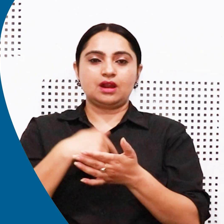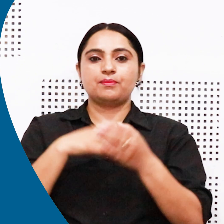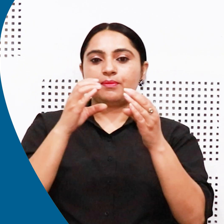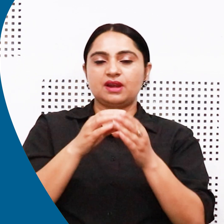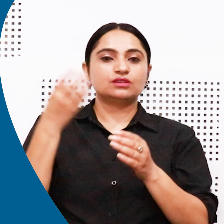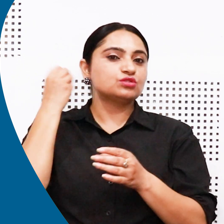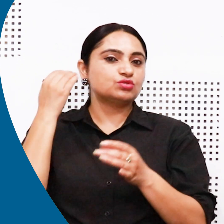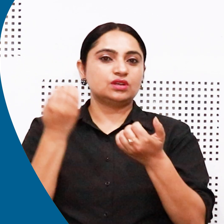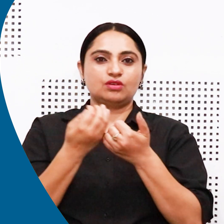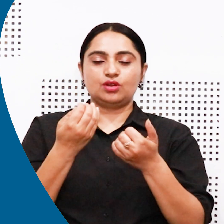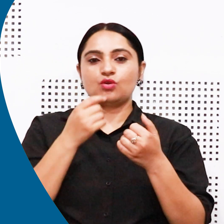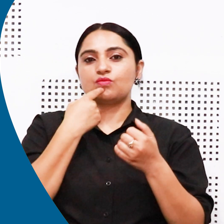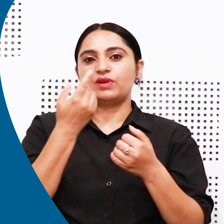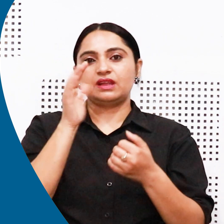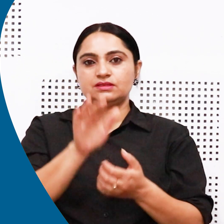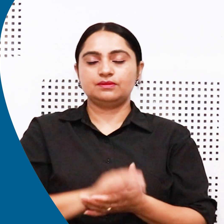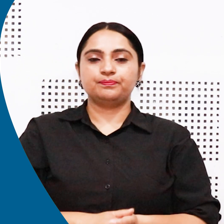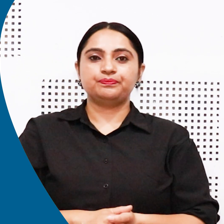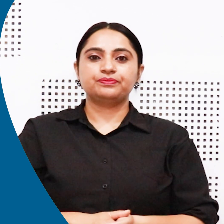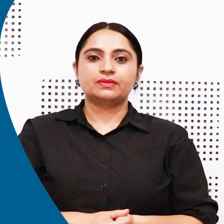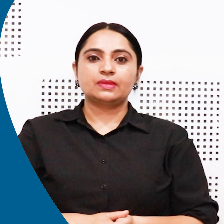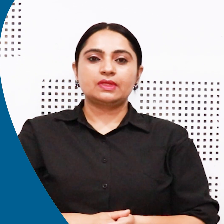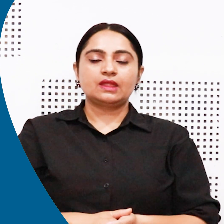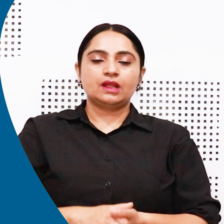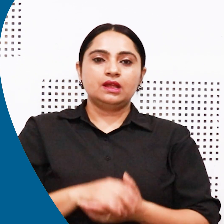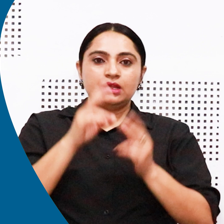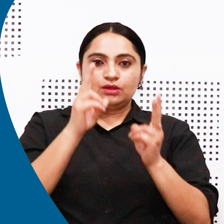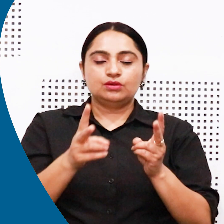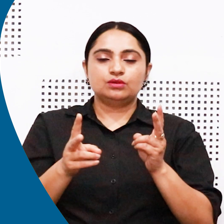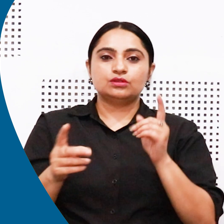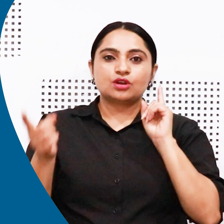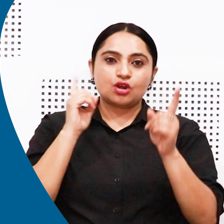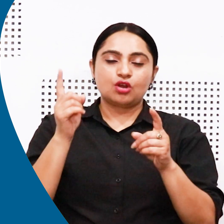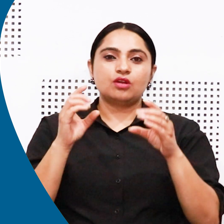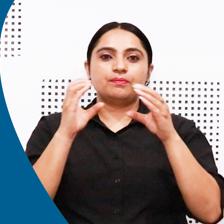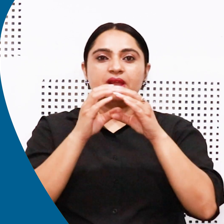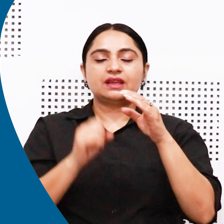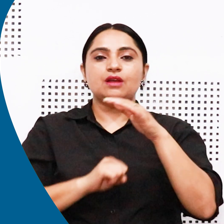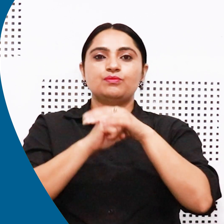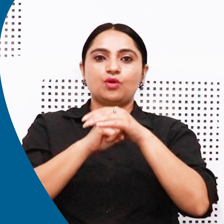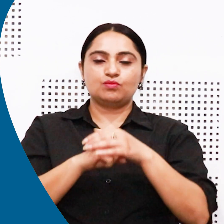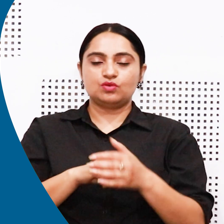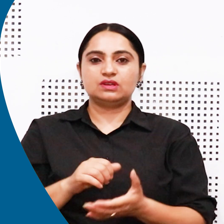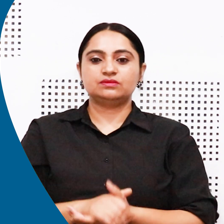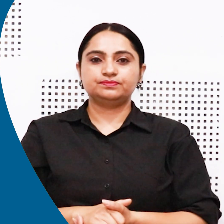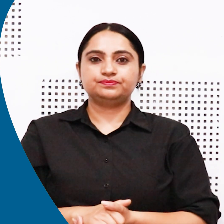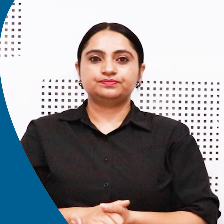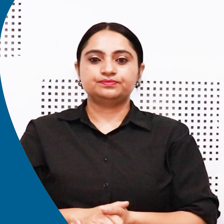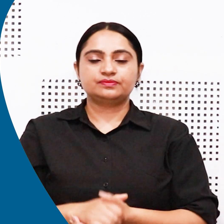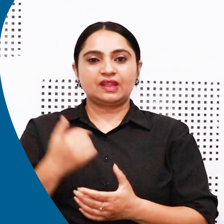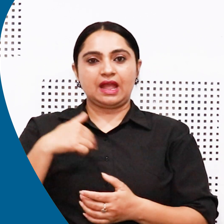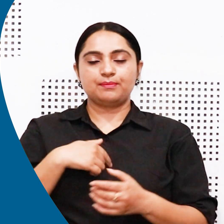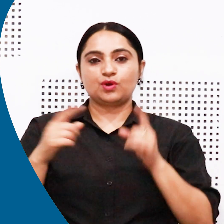पालिका सुन्ने गरेको बताउने गरेका छन्। भीमेश्वर नगरपालिकाका प्रमुख ईश्वर नारायण मानन्दर। मिसो